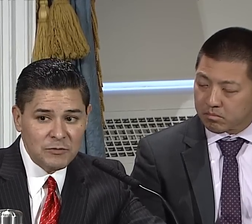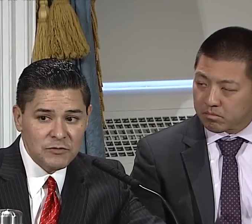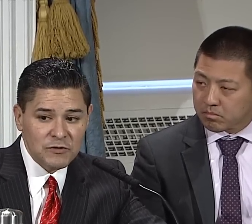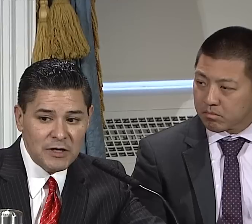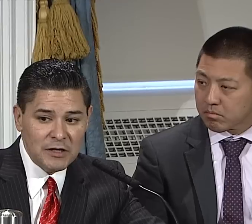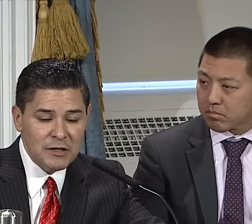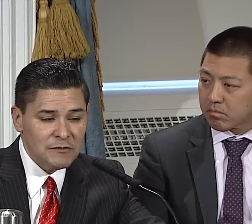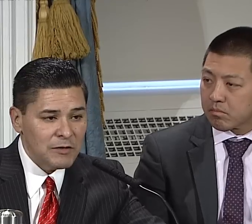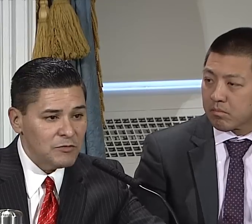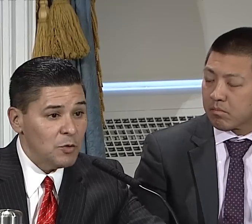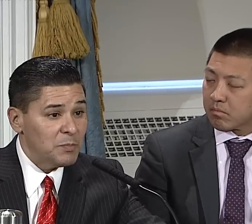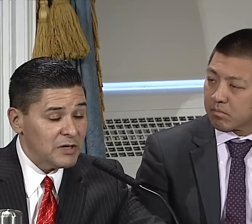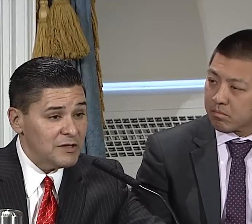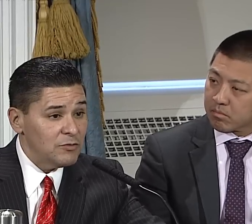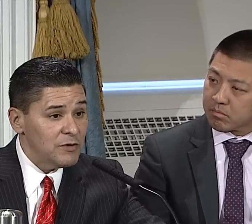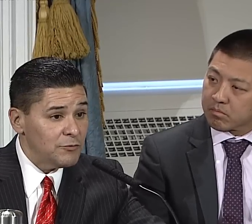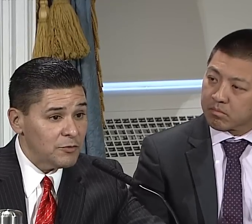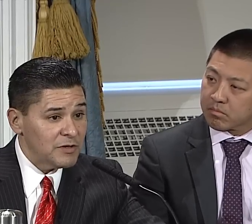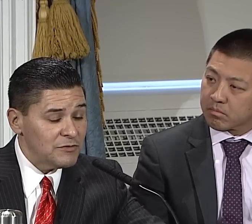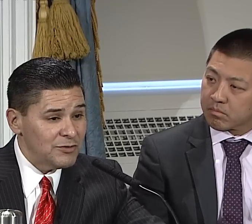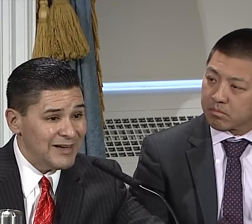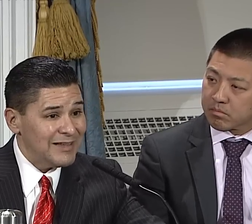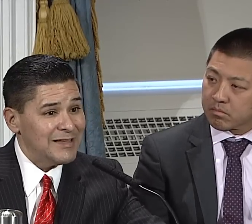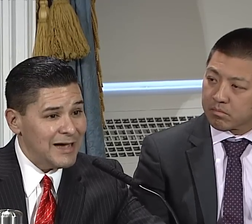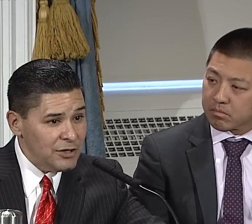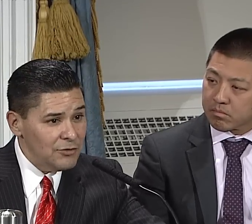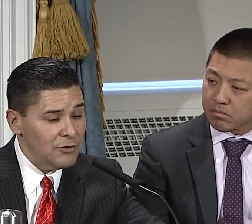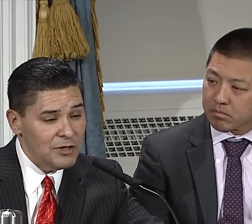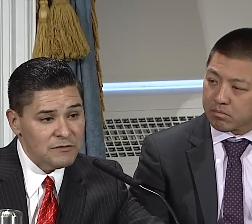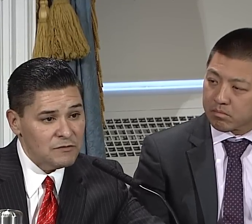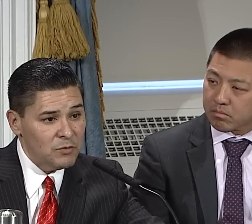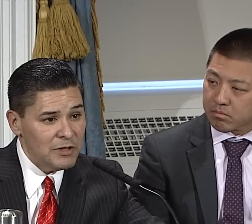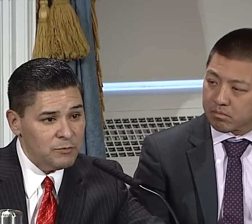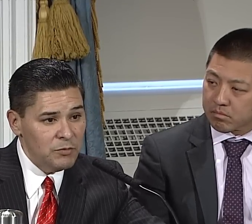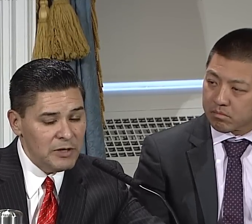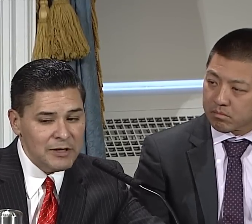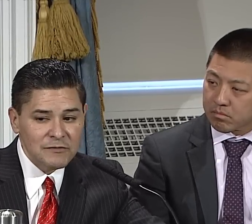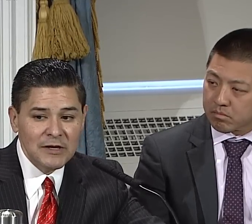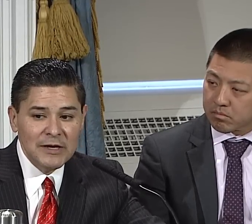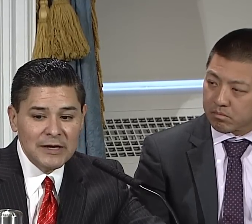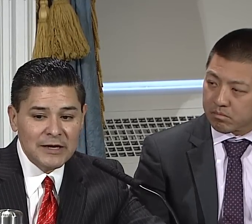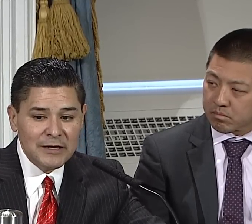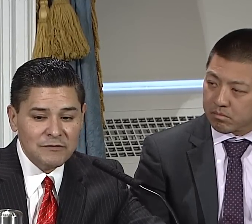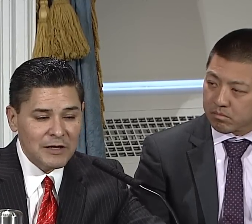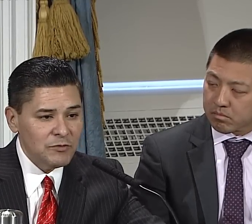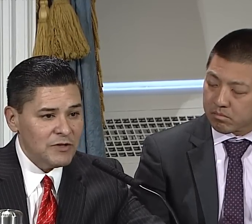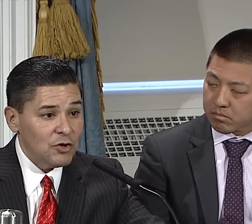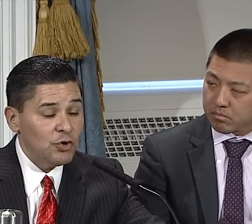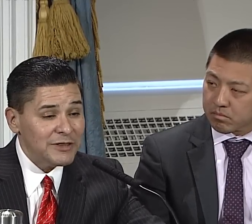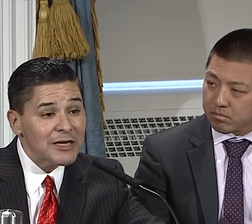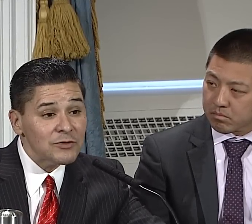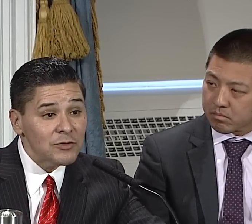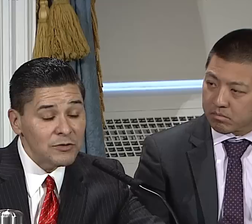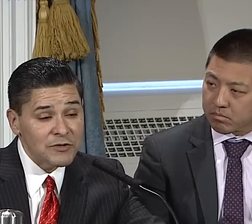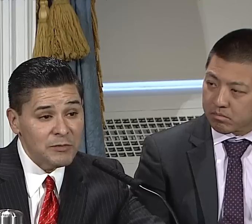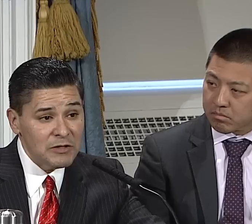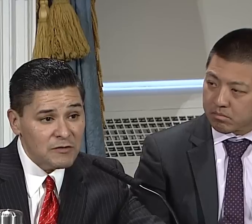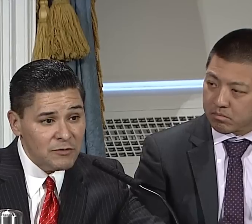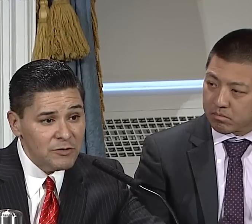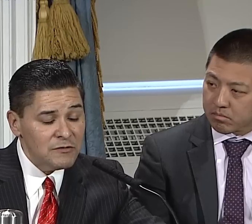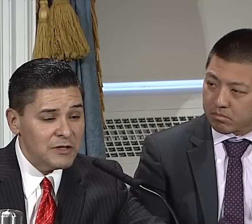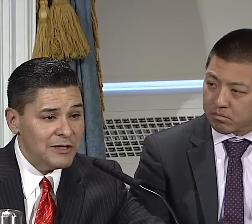eso, estamos compartiendo información a diario con las escuelas públicas, estamos en contacto con